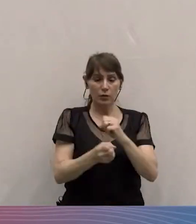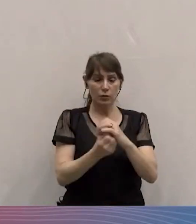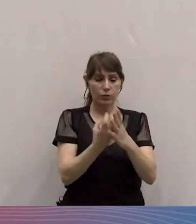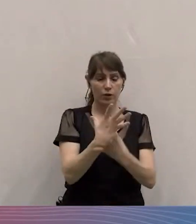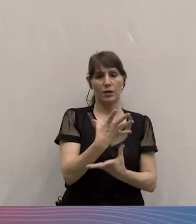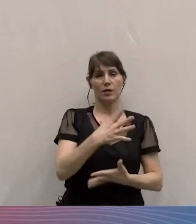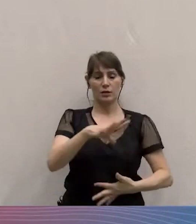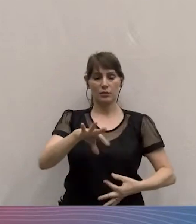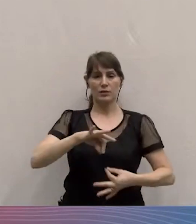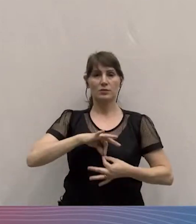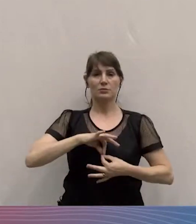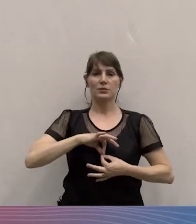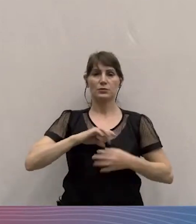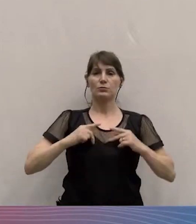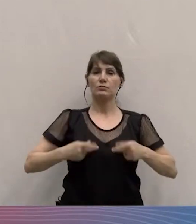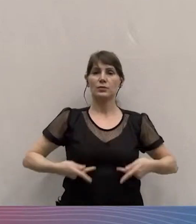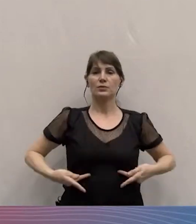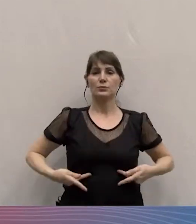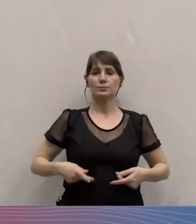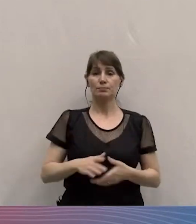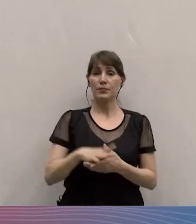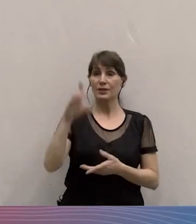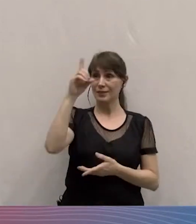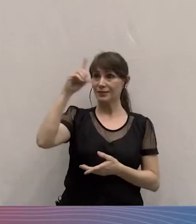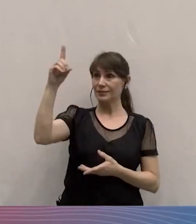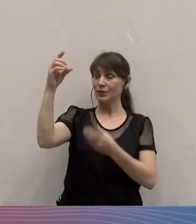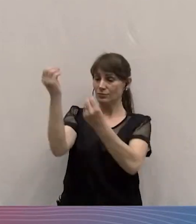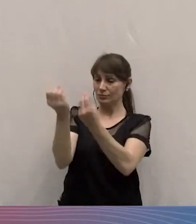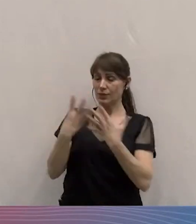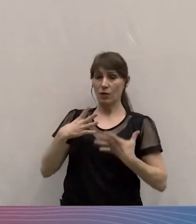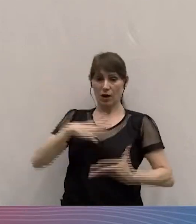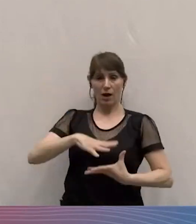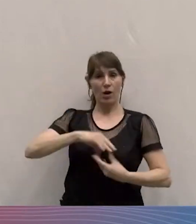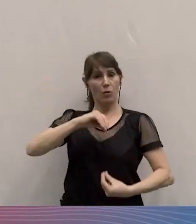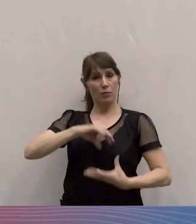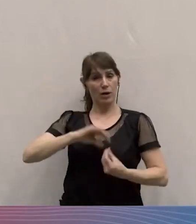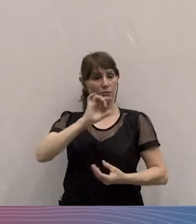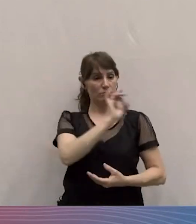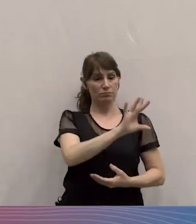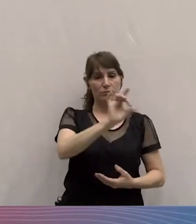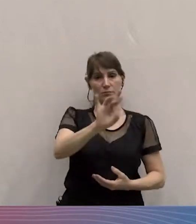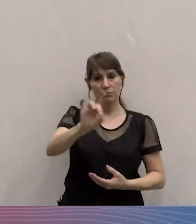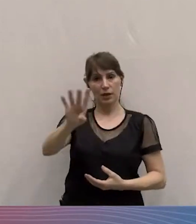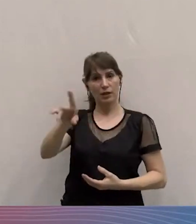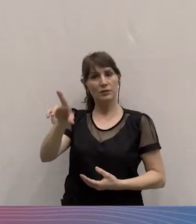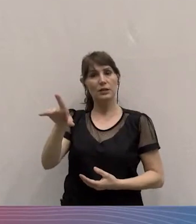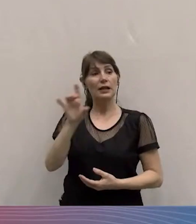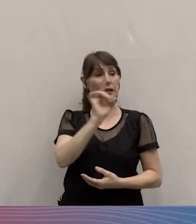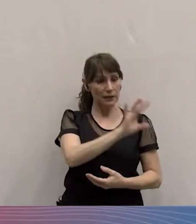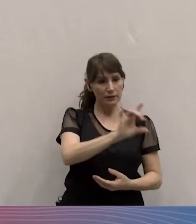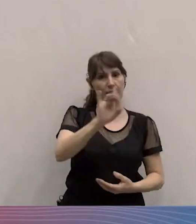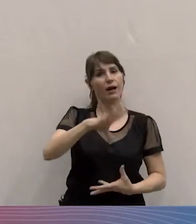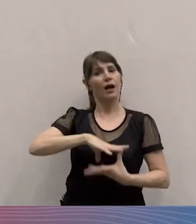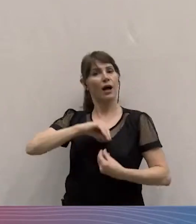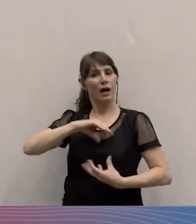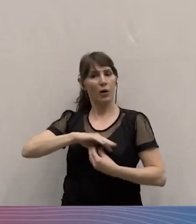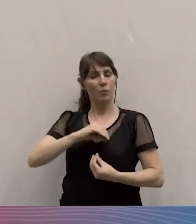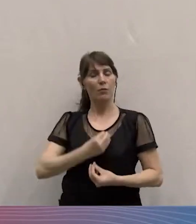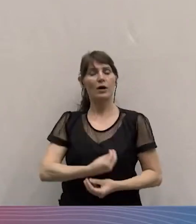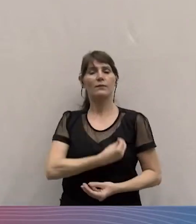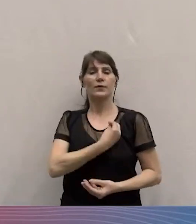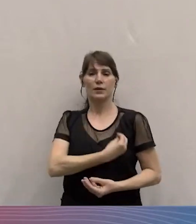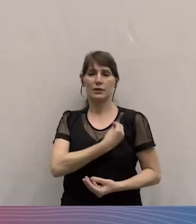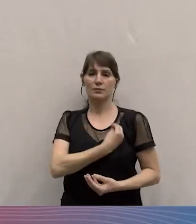humano, e Deus então deu uma alma para cada um. Nós somos uma alma, cada um é uma alma